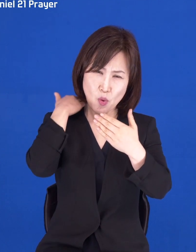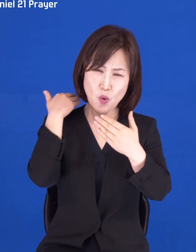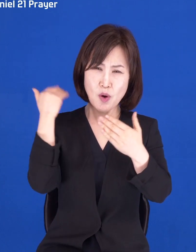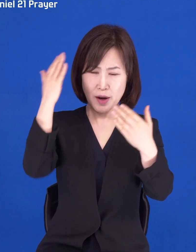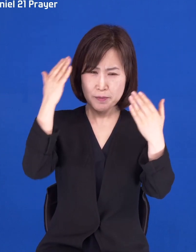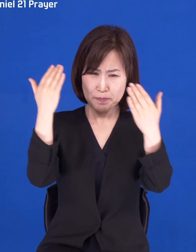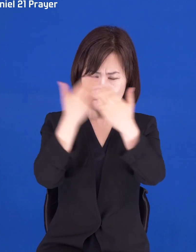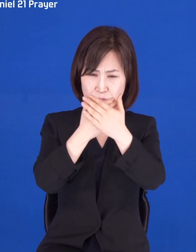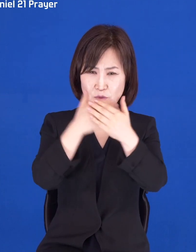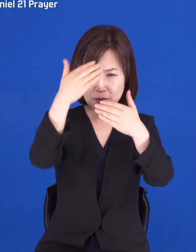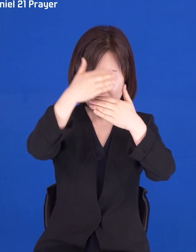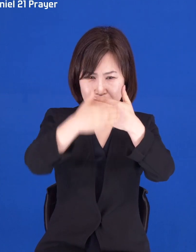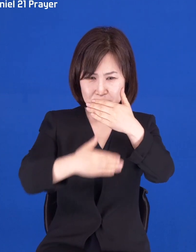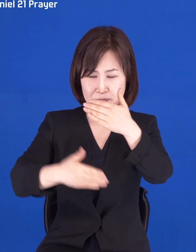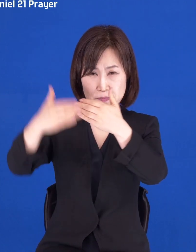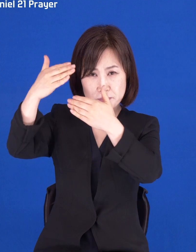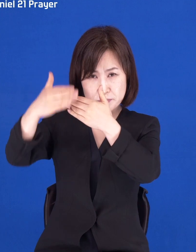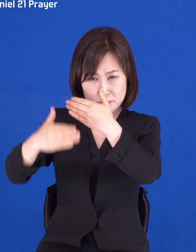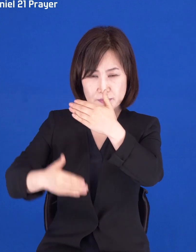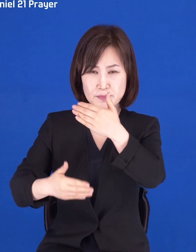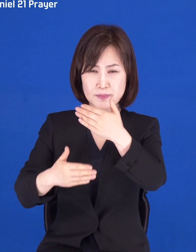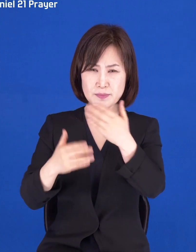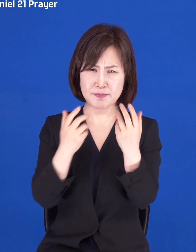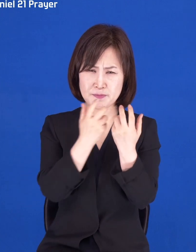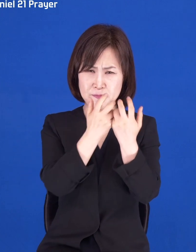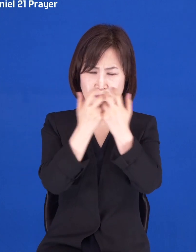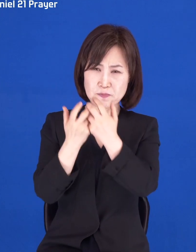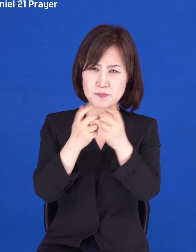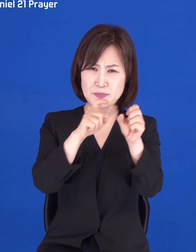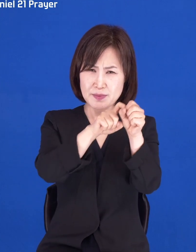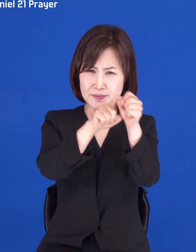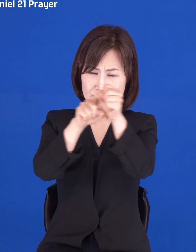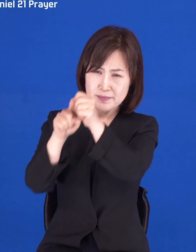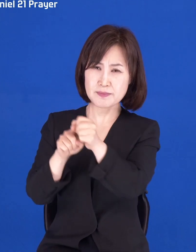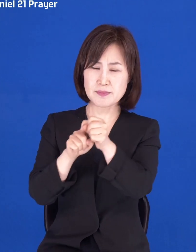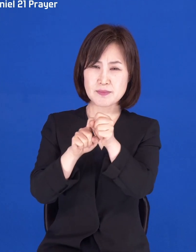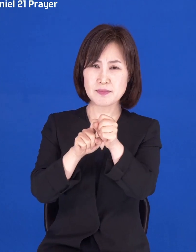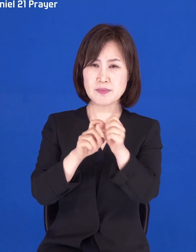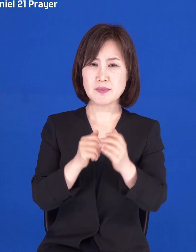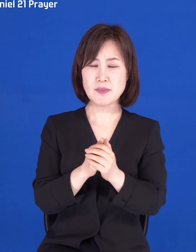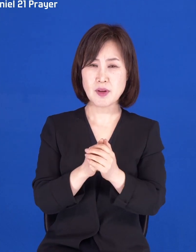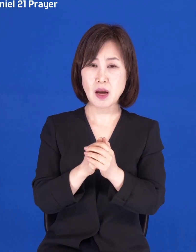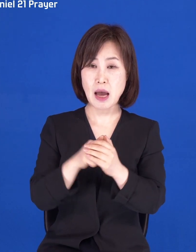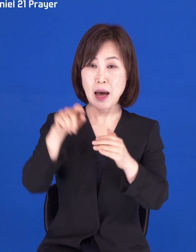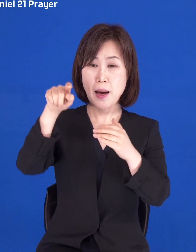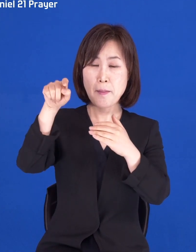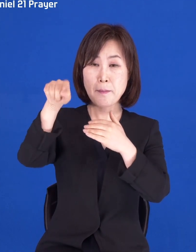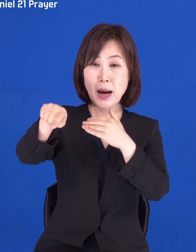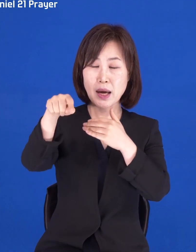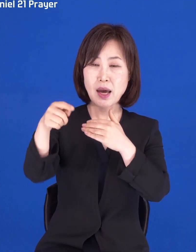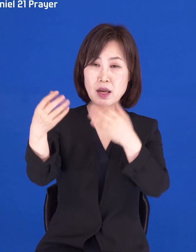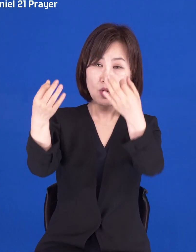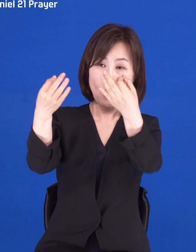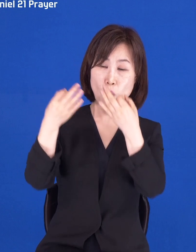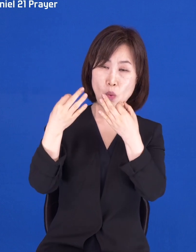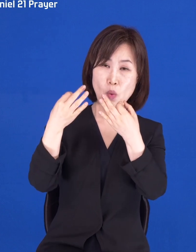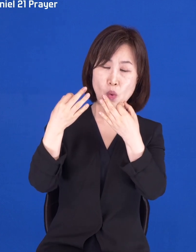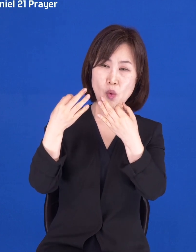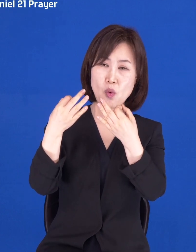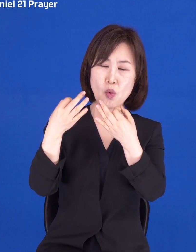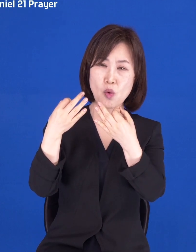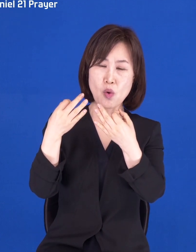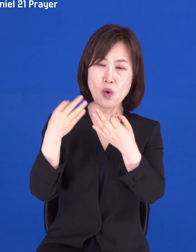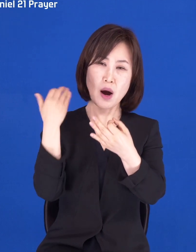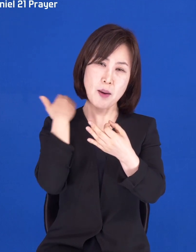그거를 다 내려서는 가리고 출입문 잠그고 창문 잠그고 밖에서 우리 집안의 불빛이 전혀